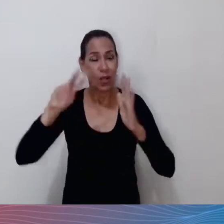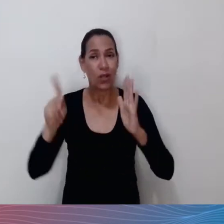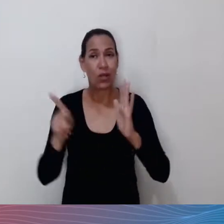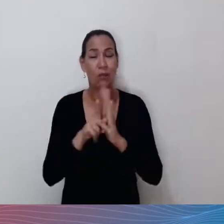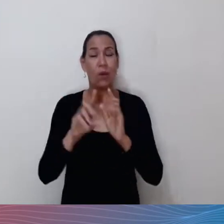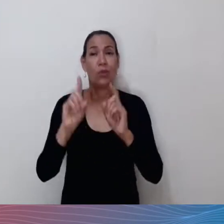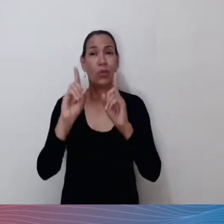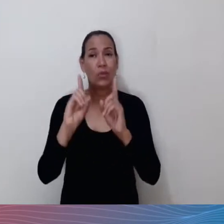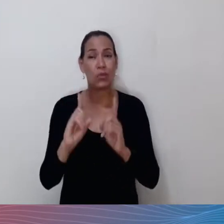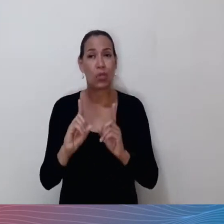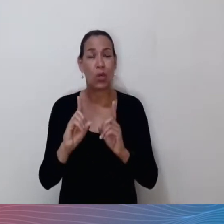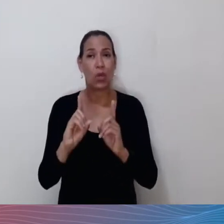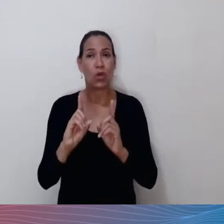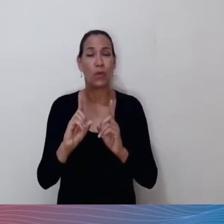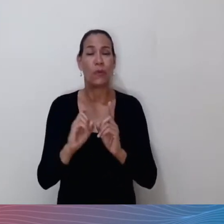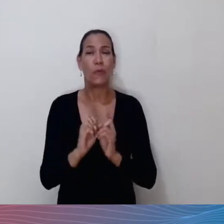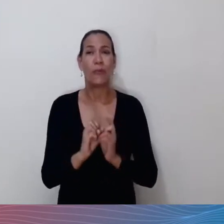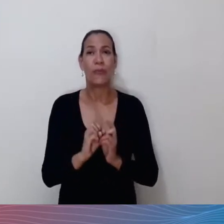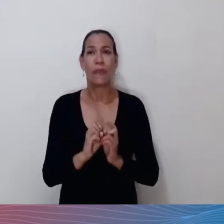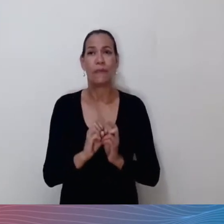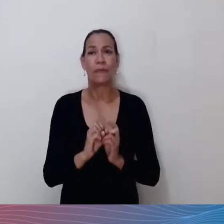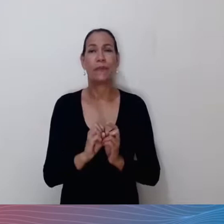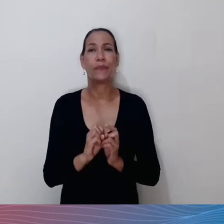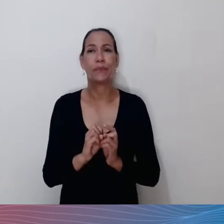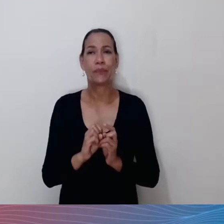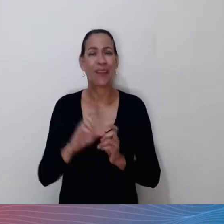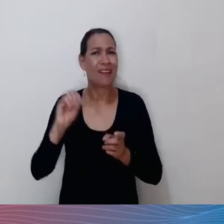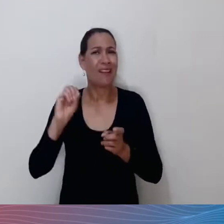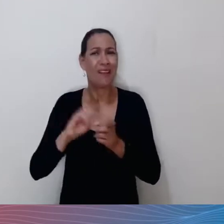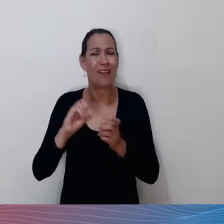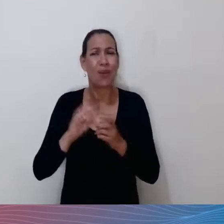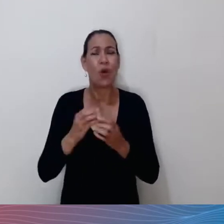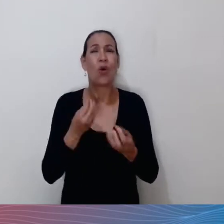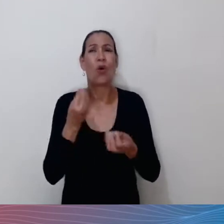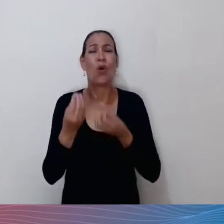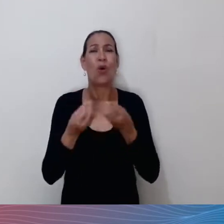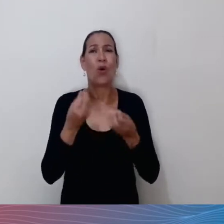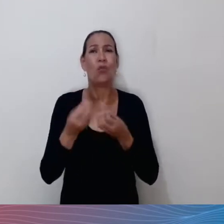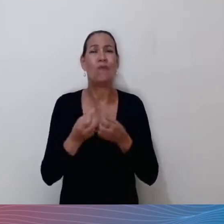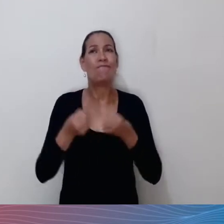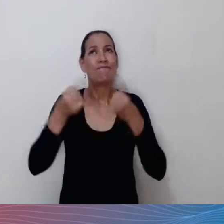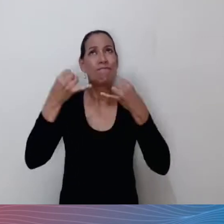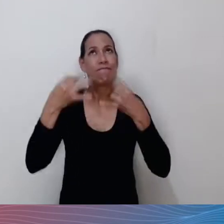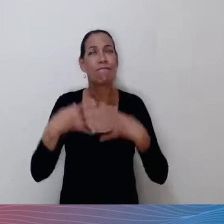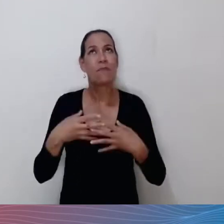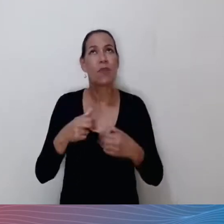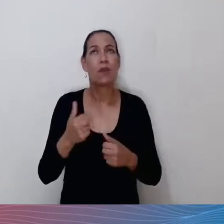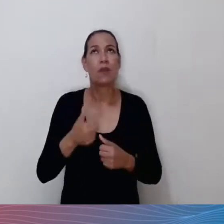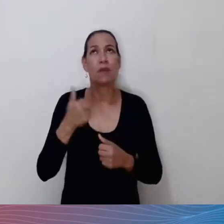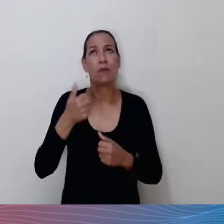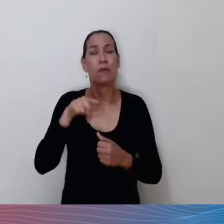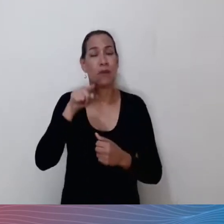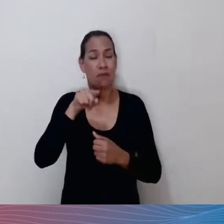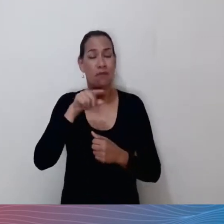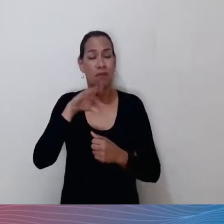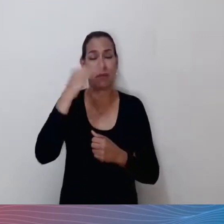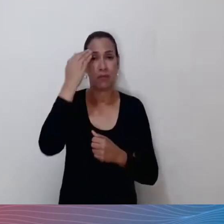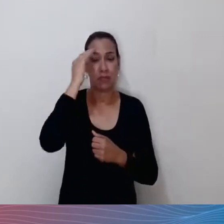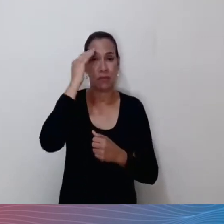habilidades. Vou explicar um pouco melhor, para você poder entender de uma forma bem básica. Por exemplo,